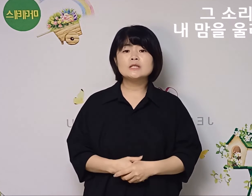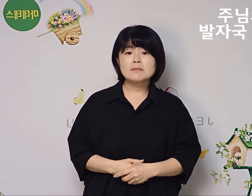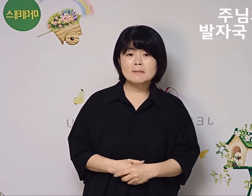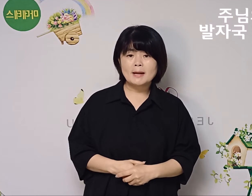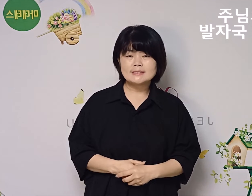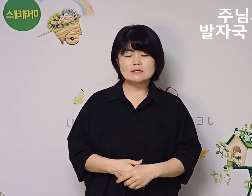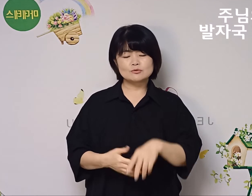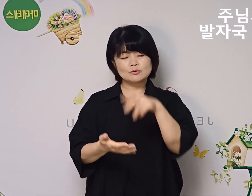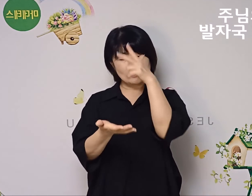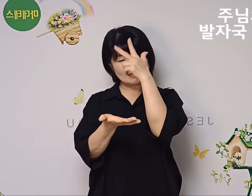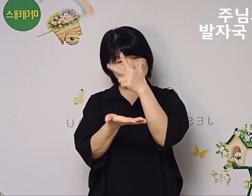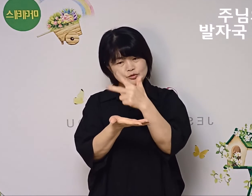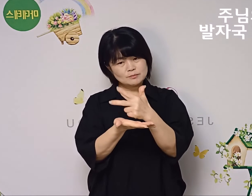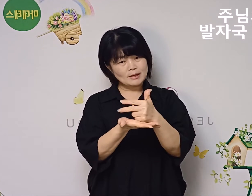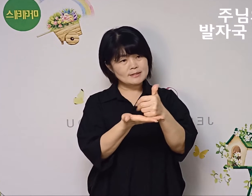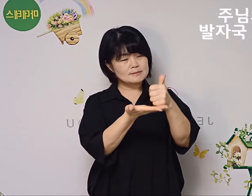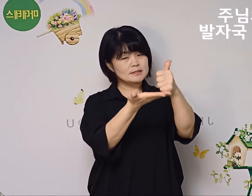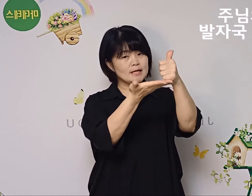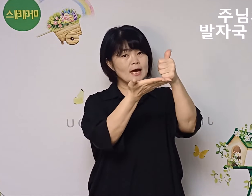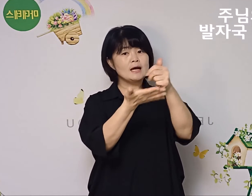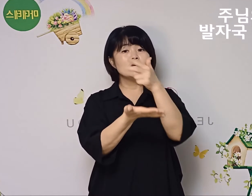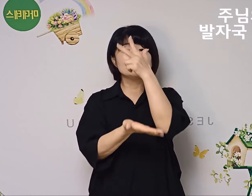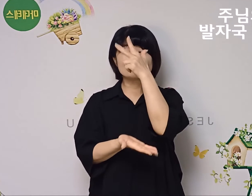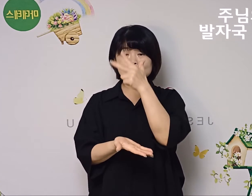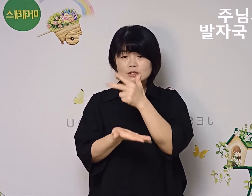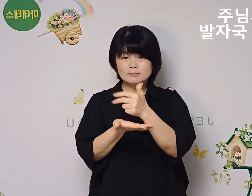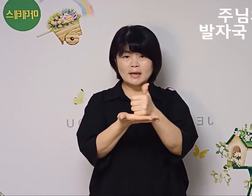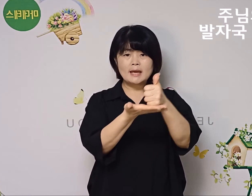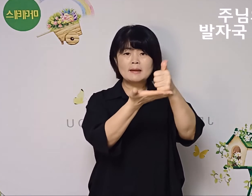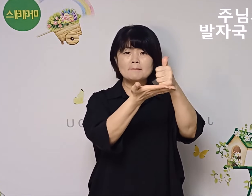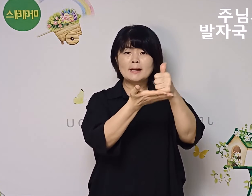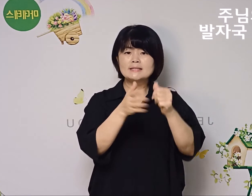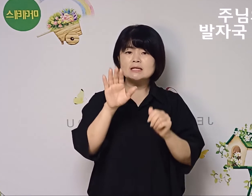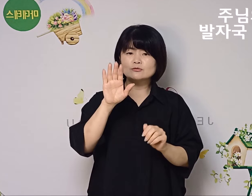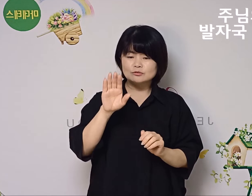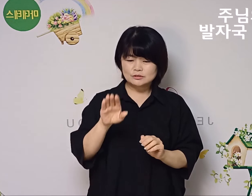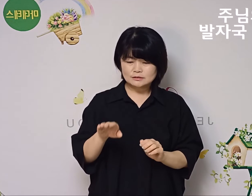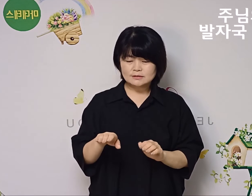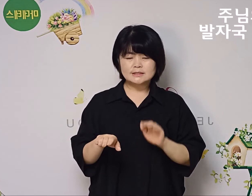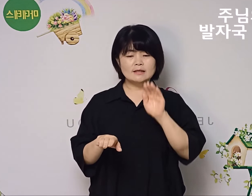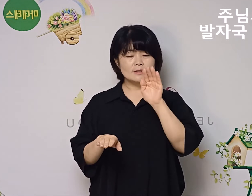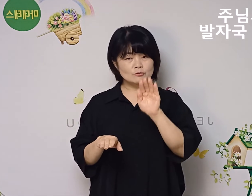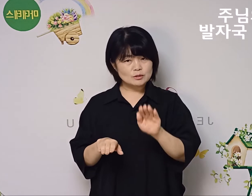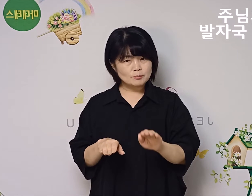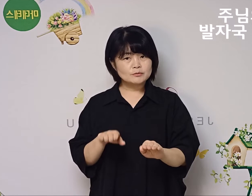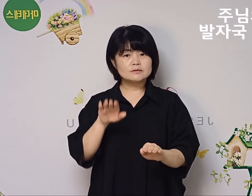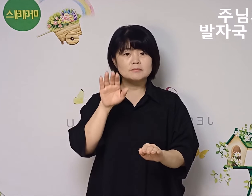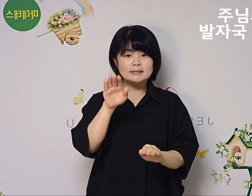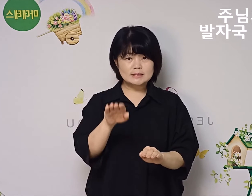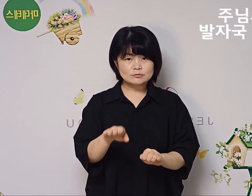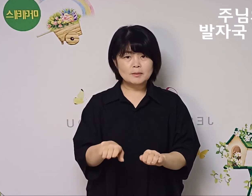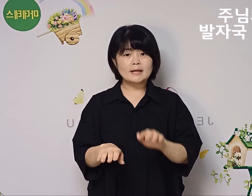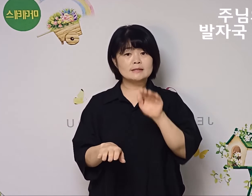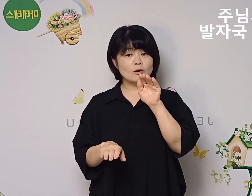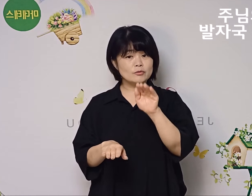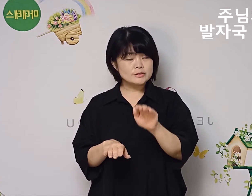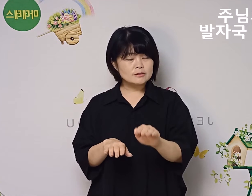주님의 발자국, 아까 주님 나왔습니다. 주님의 발자국은 그냥 이렇게 우리 뽀드득 발자국, 발을 걷는